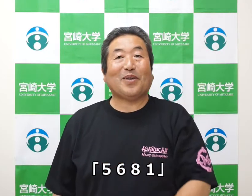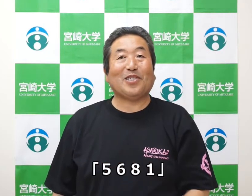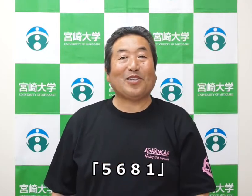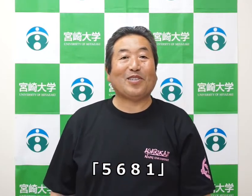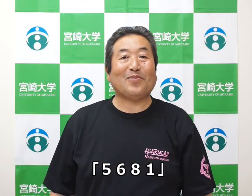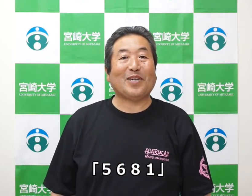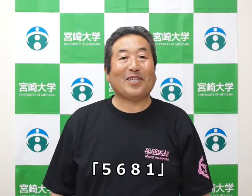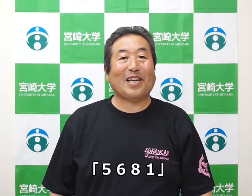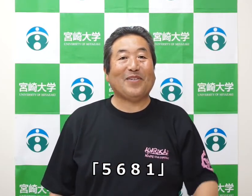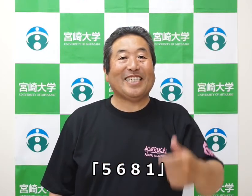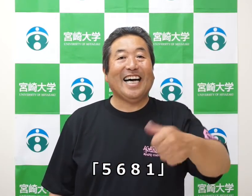間違った、すみません、間違えました。